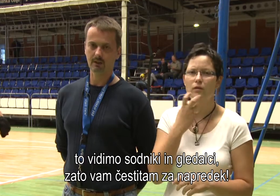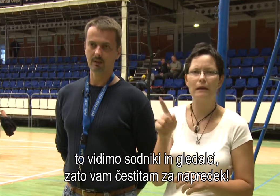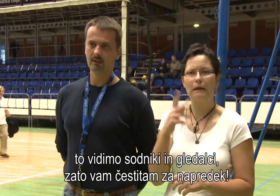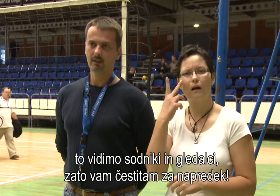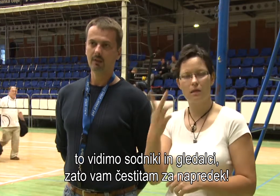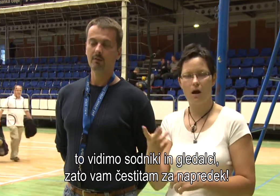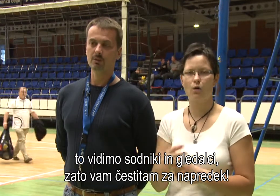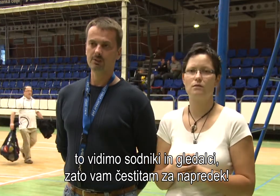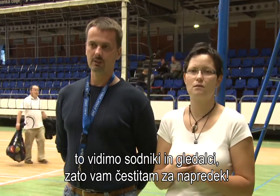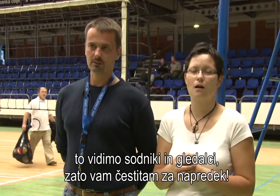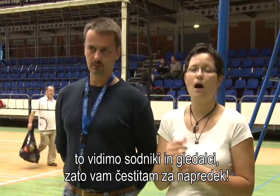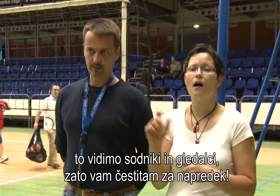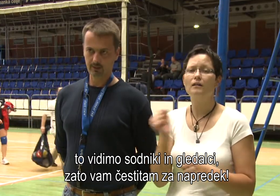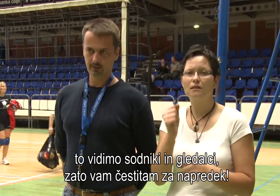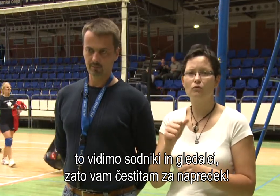da vam čestitam za napredek.